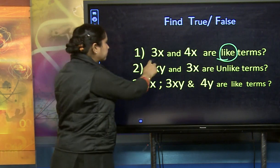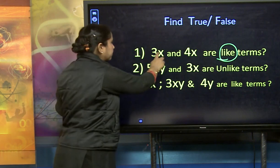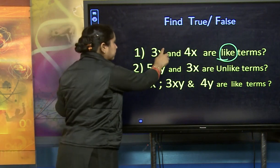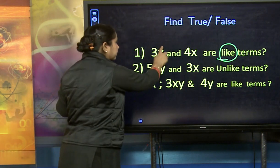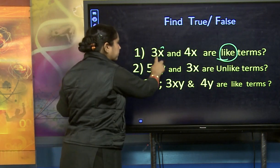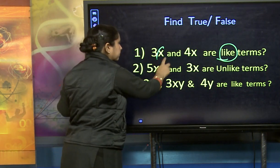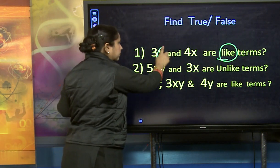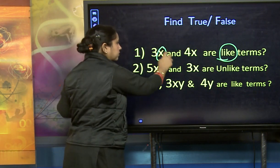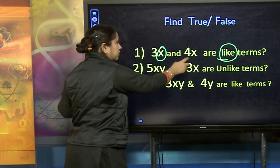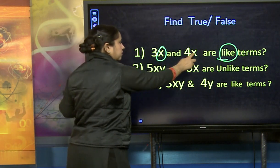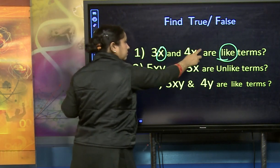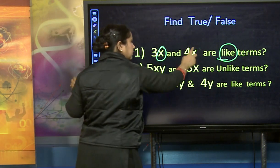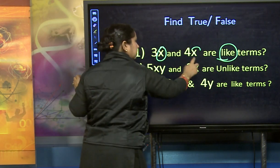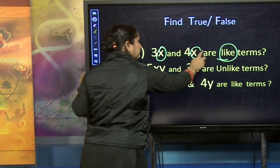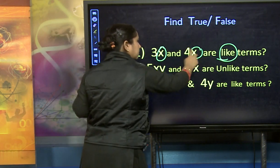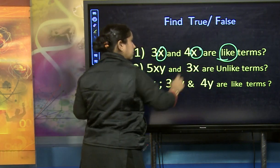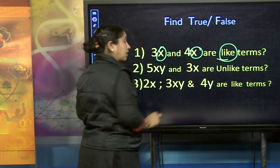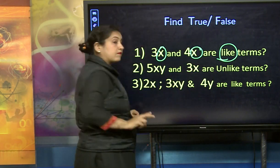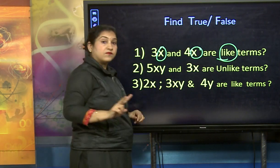यहां पर यह हमारा घाघरा